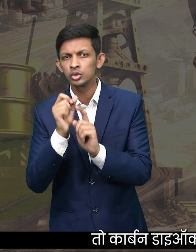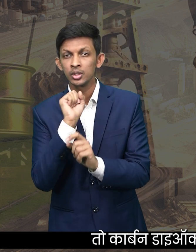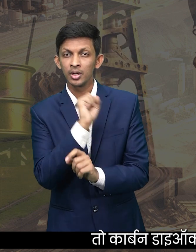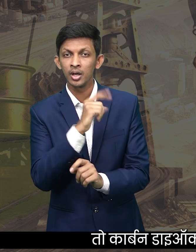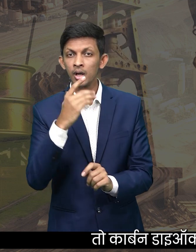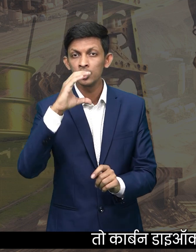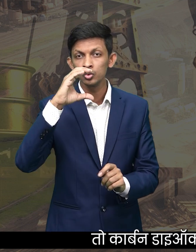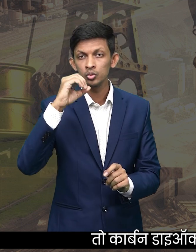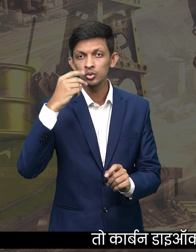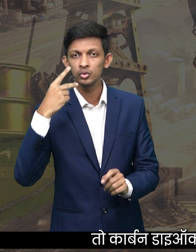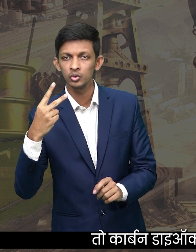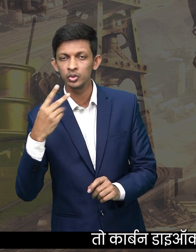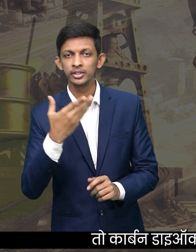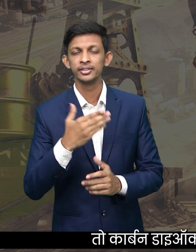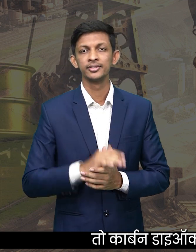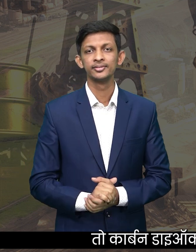है।